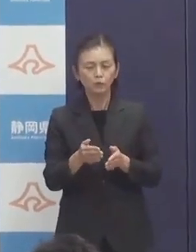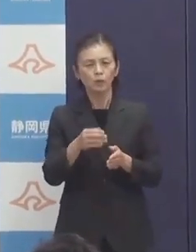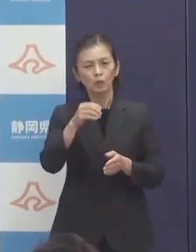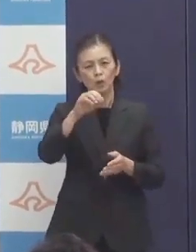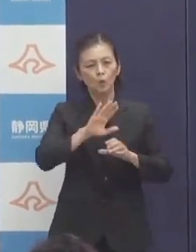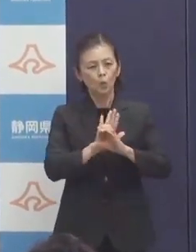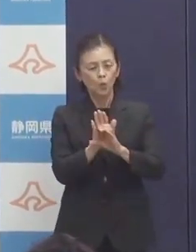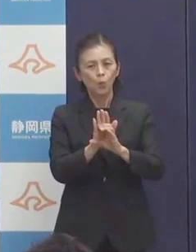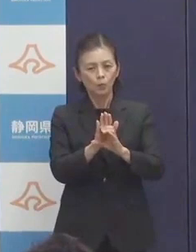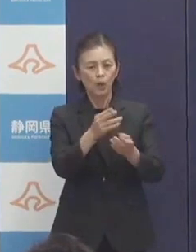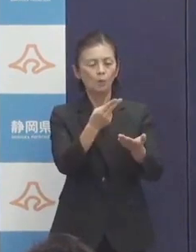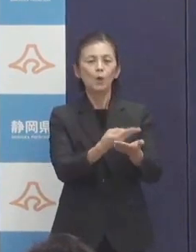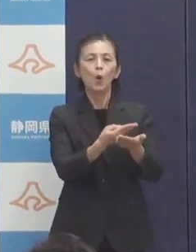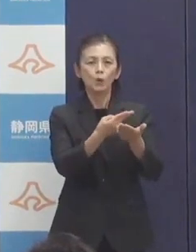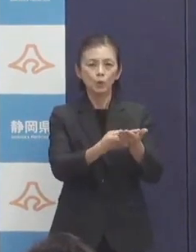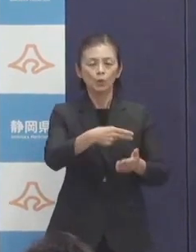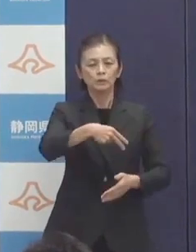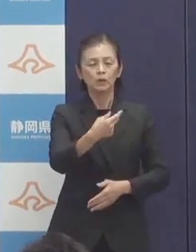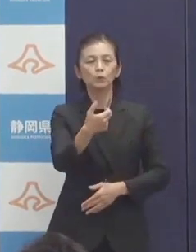床、これは